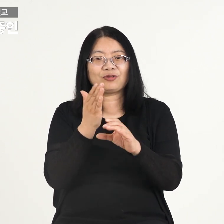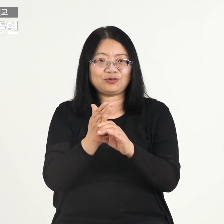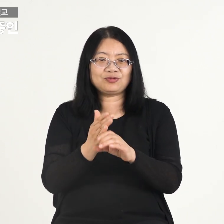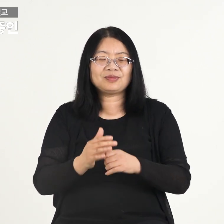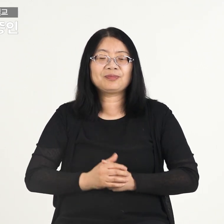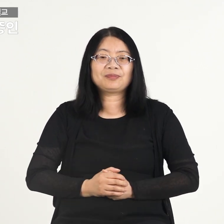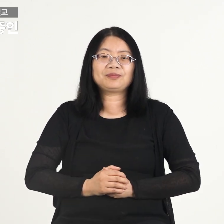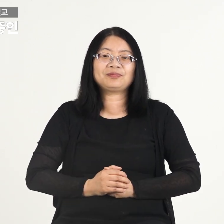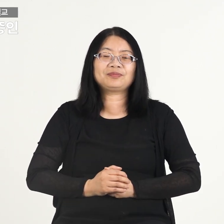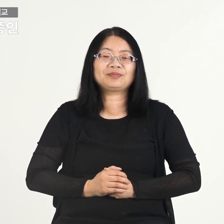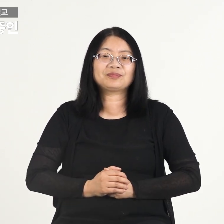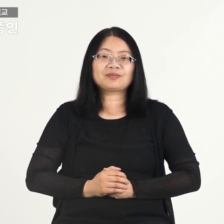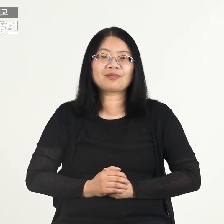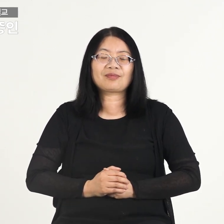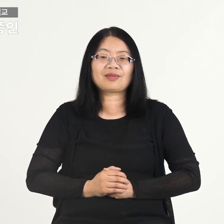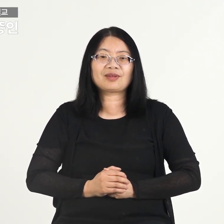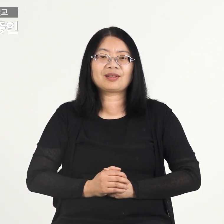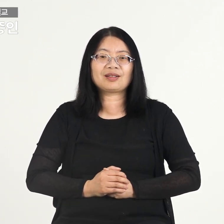그러면 이제